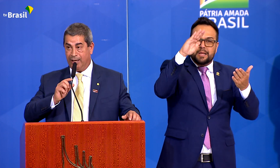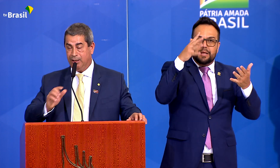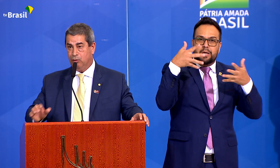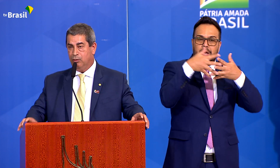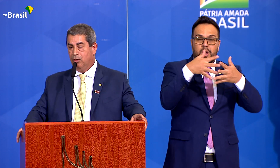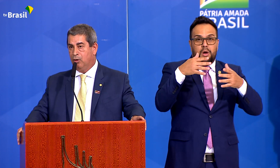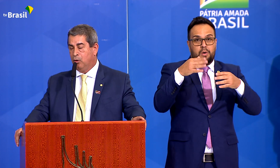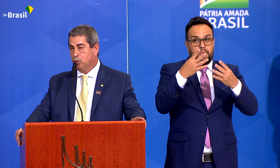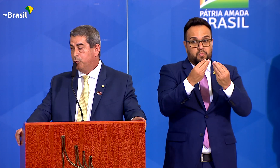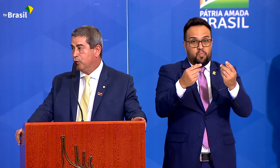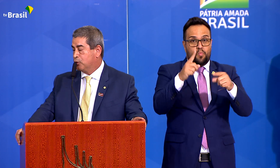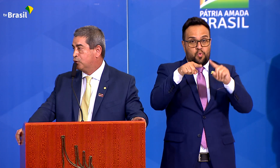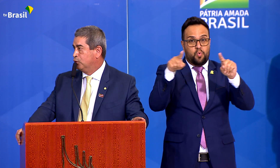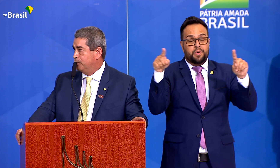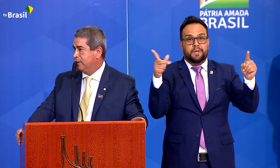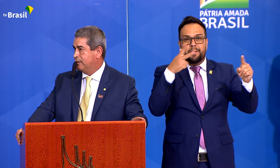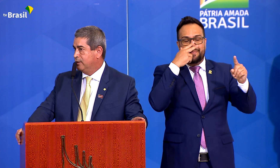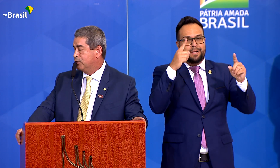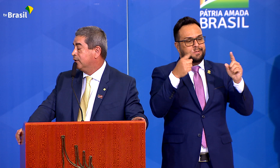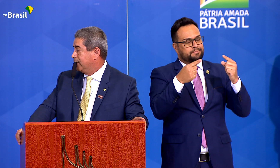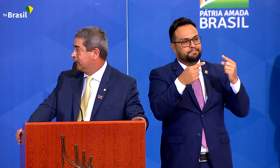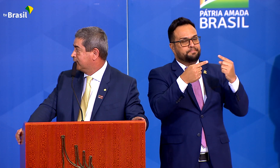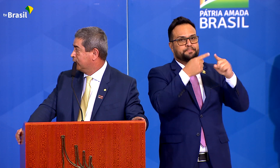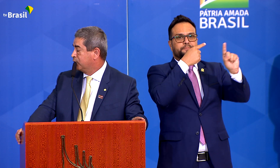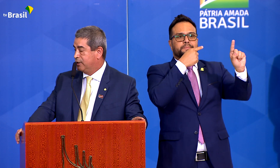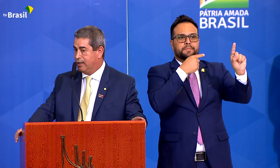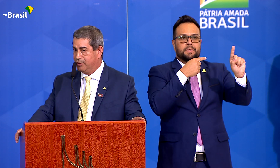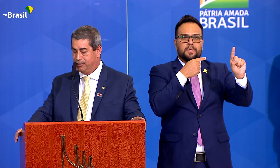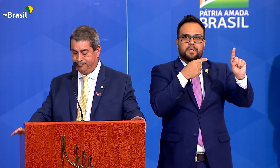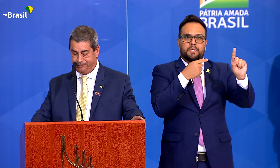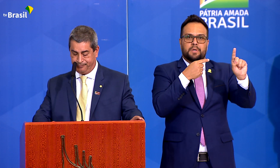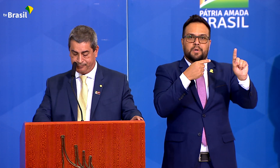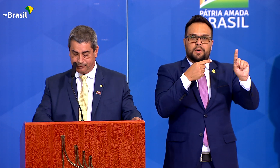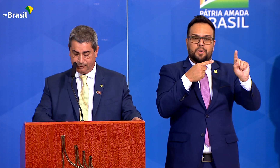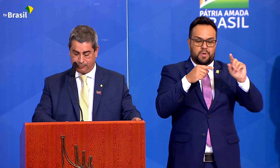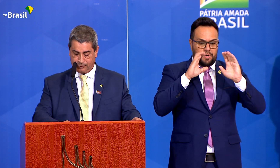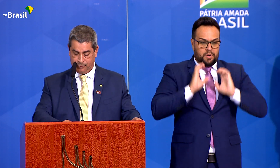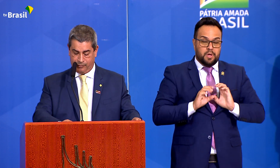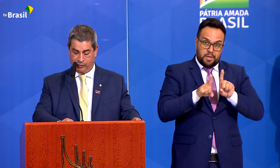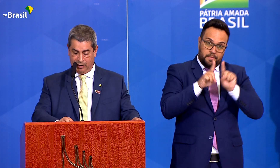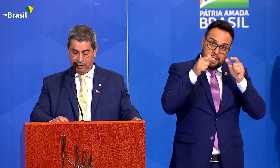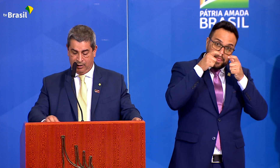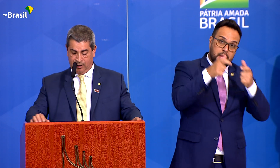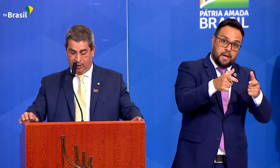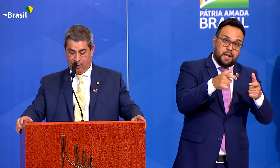a encontrar inho os bons costumes e os interesses da sociedade